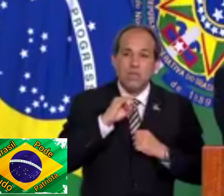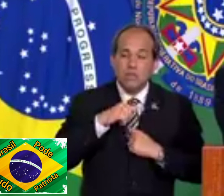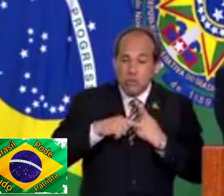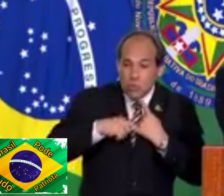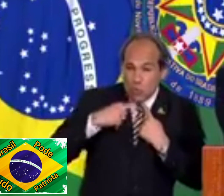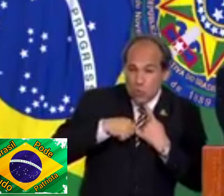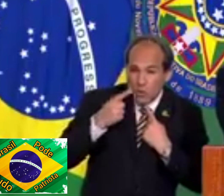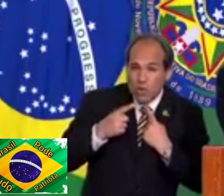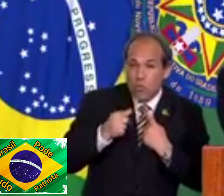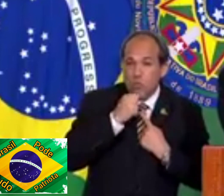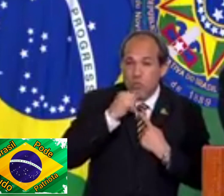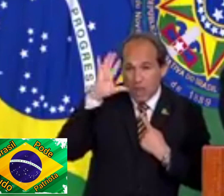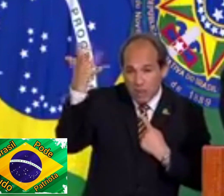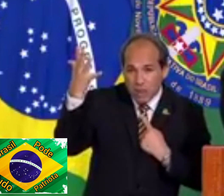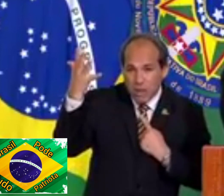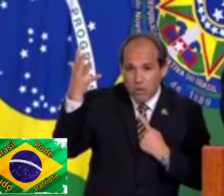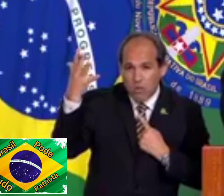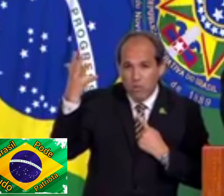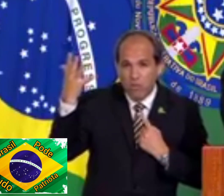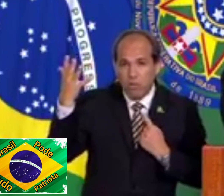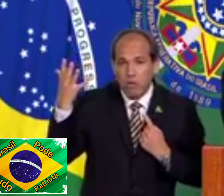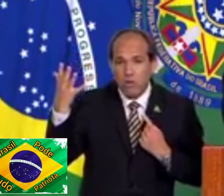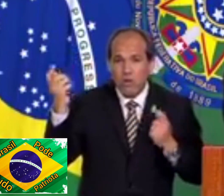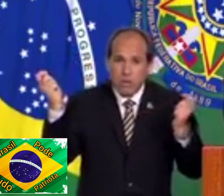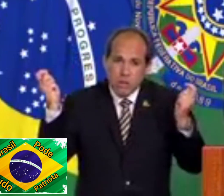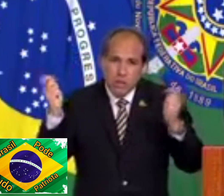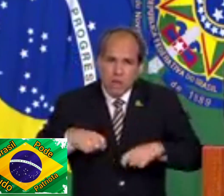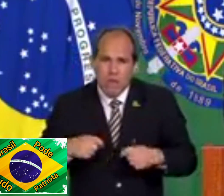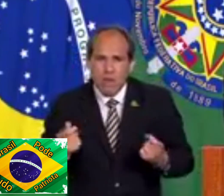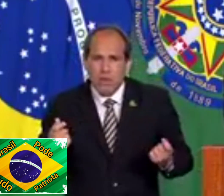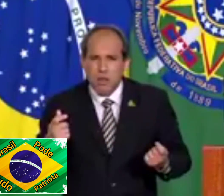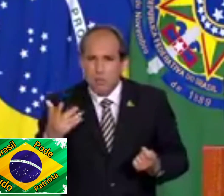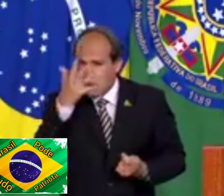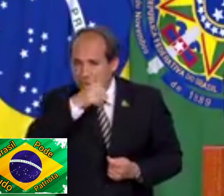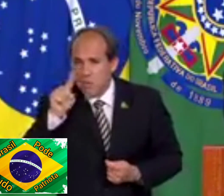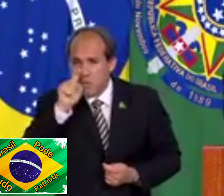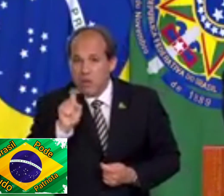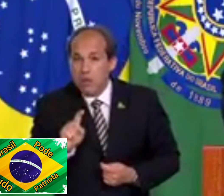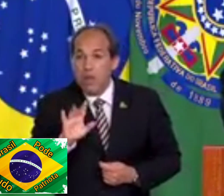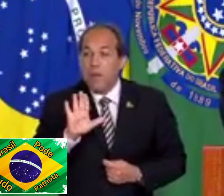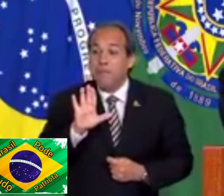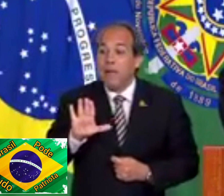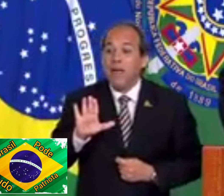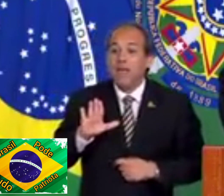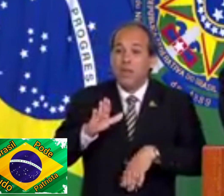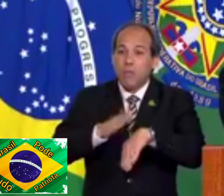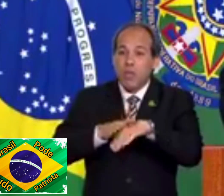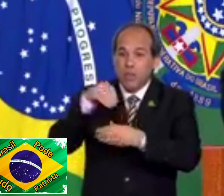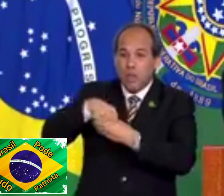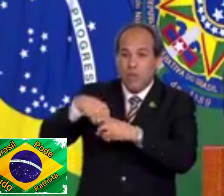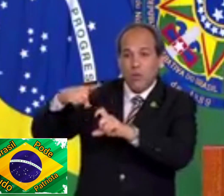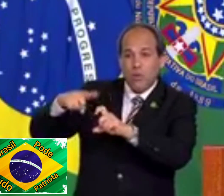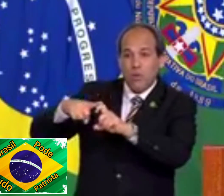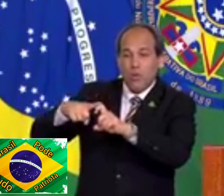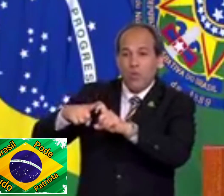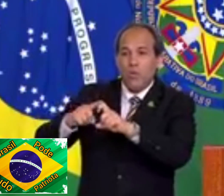poderia salvá-la. E lá, entre estes da equipe, o doutor